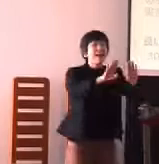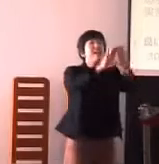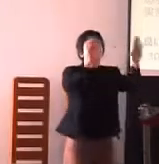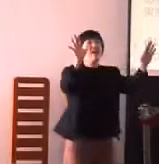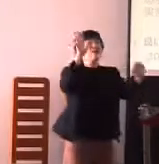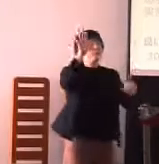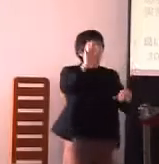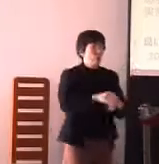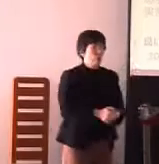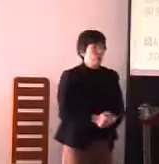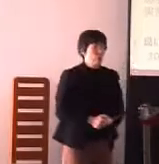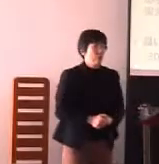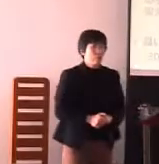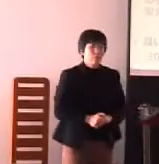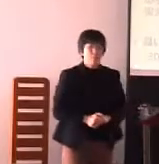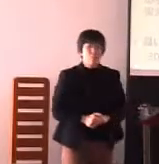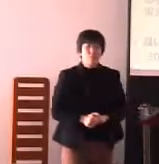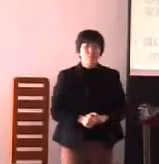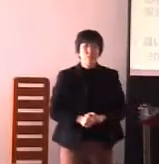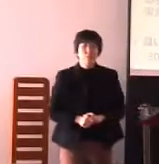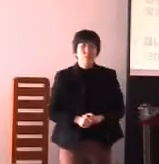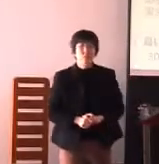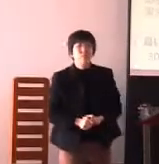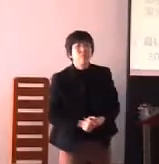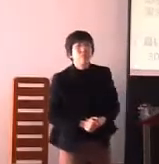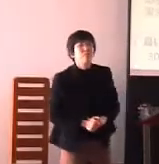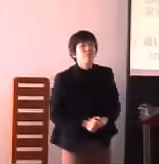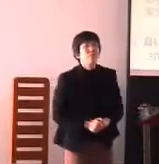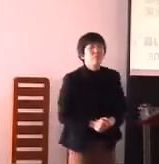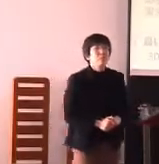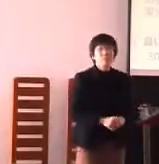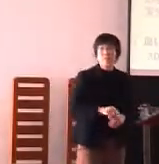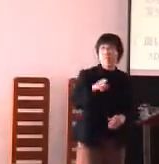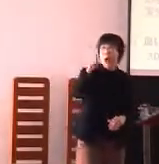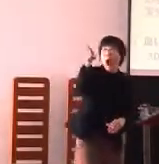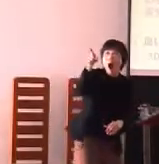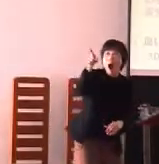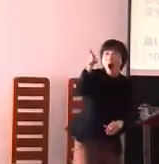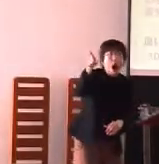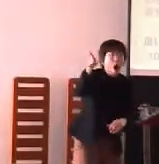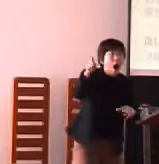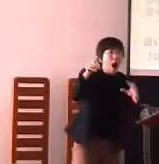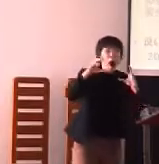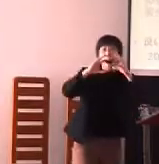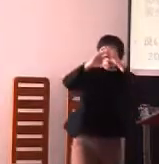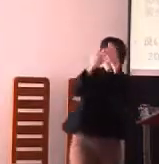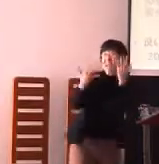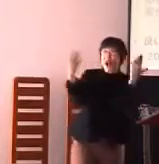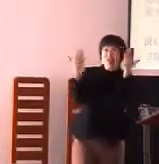あ、今なってる、あ、おいしいよと言って